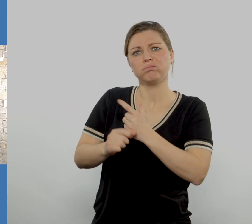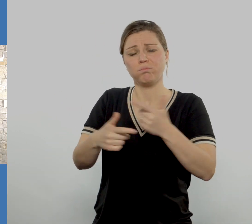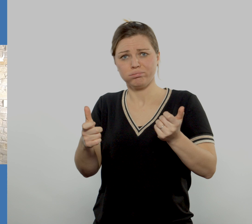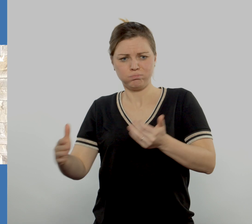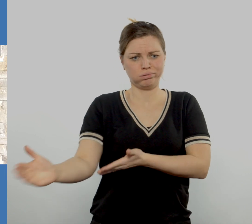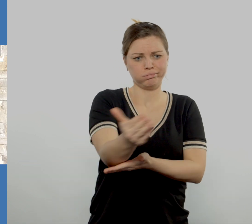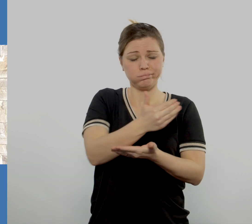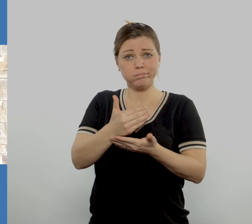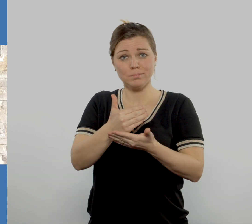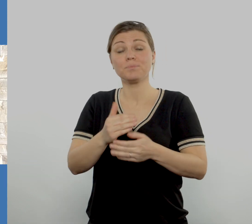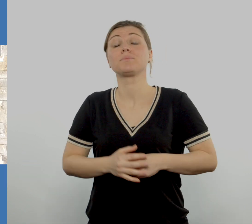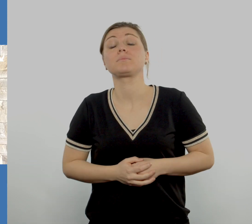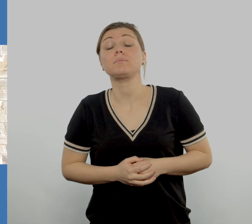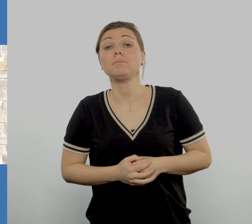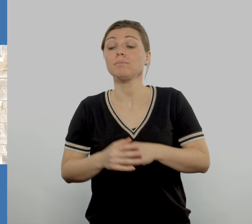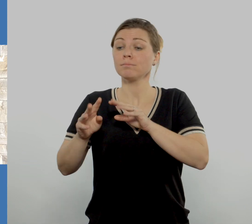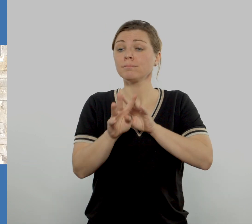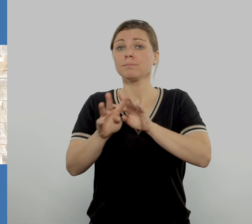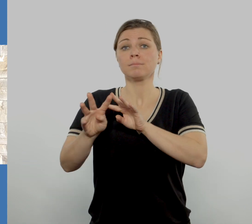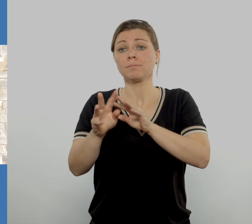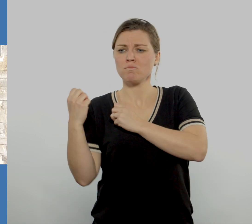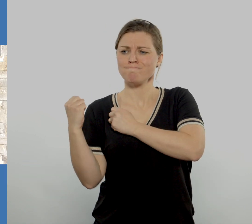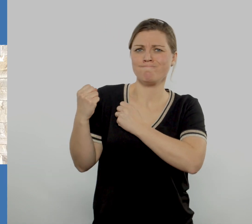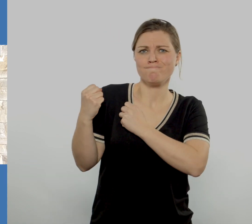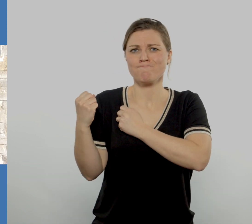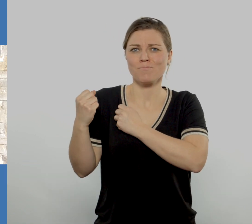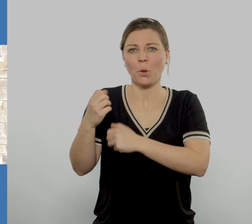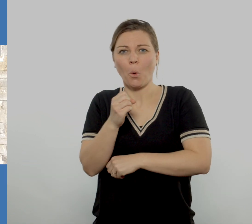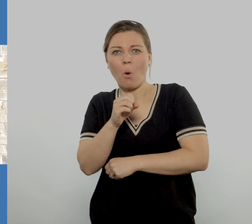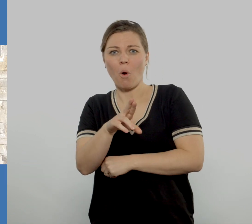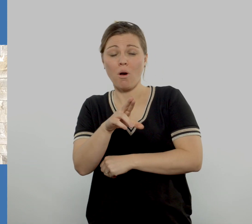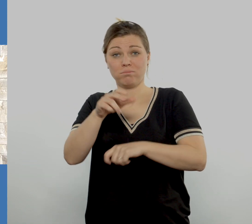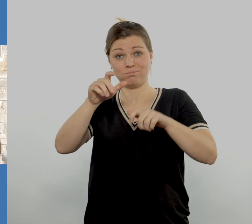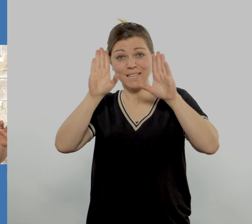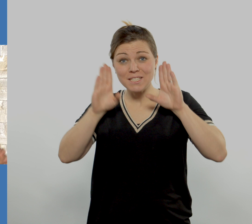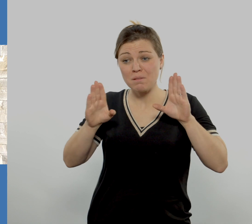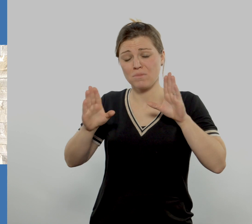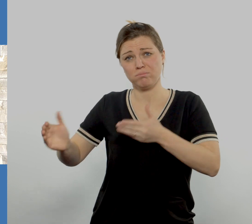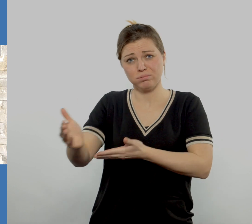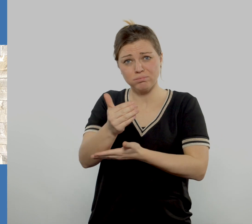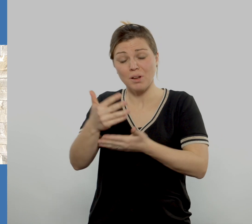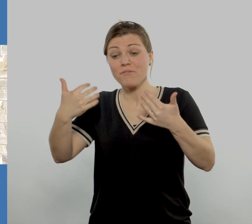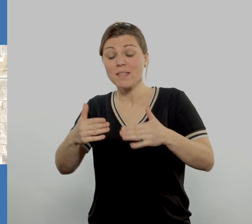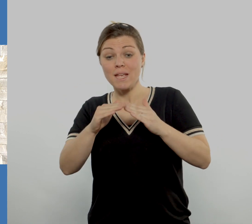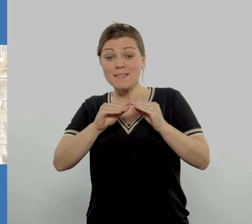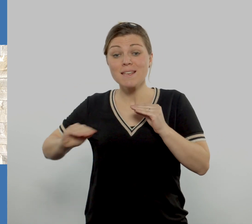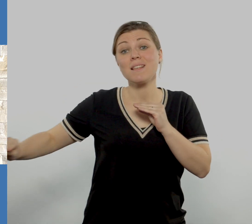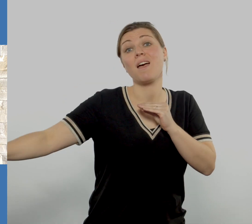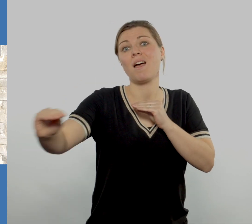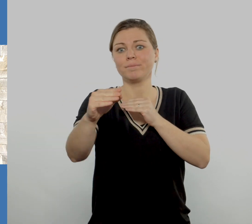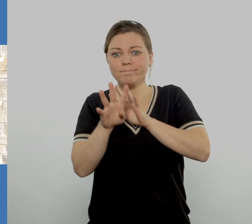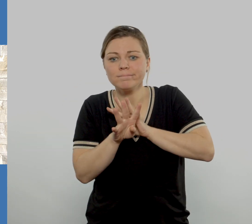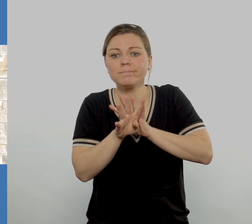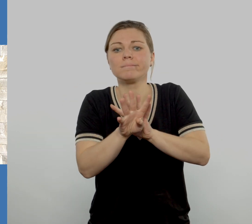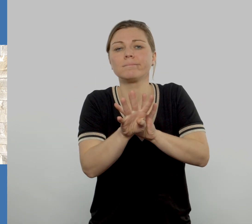chapitre 15 tout ça. Et donc là, ils partent avec l'or des Égyptiens et ils commencent à rentrer dans le désert. Et à un moment